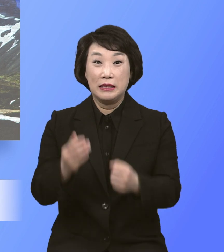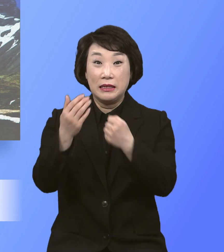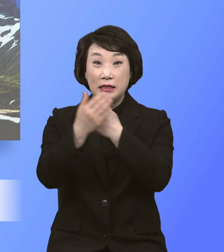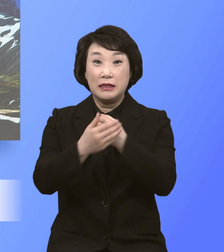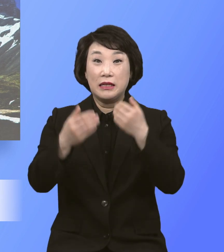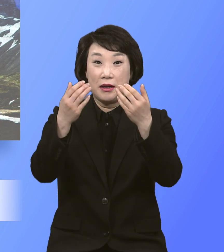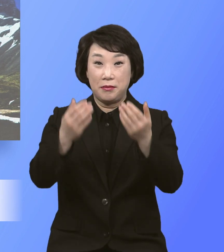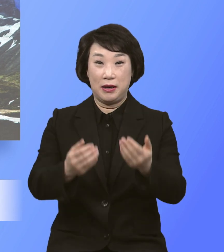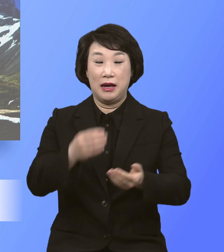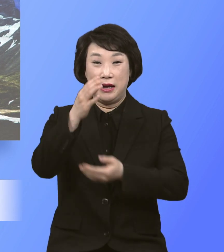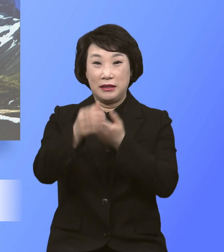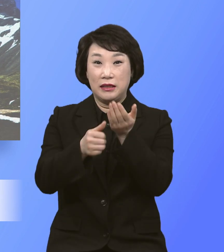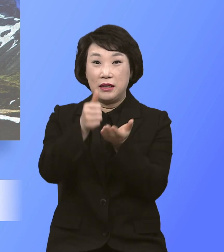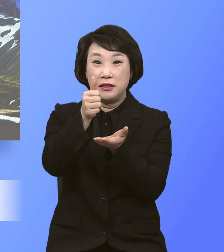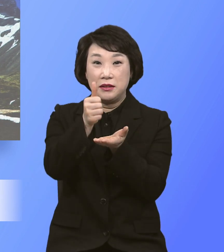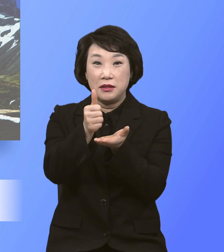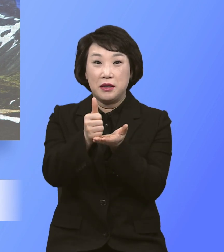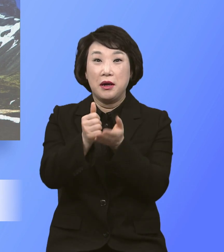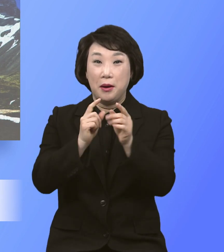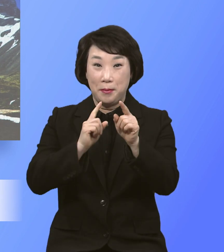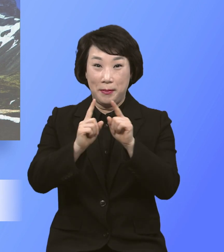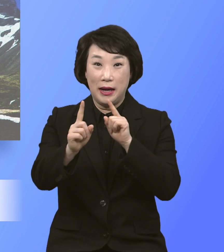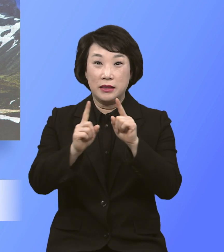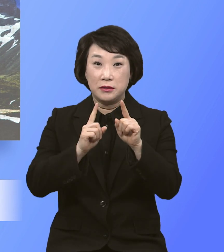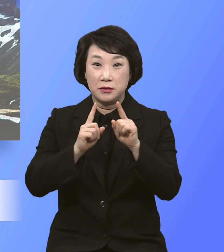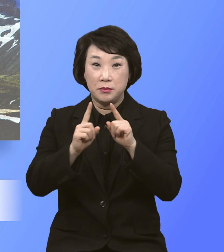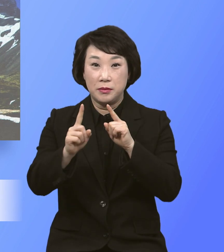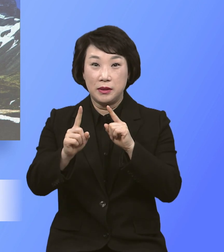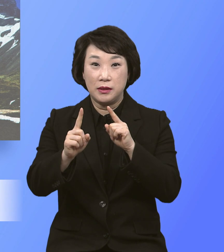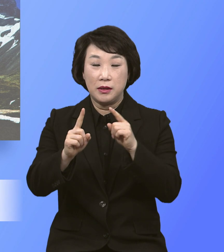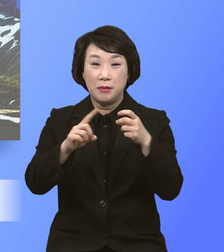은혜 받으실 하나님 말씀은